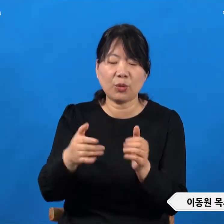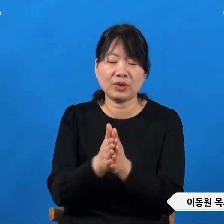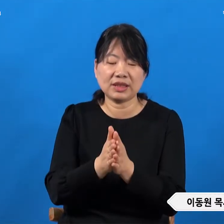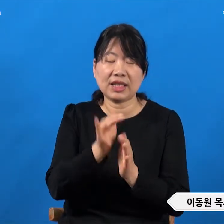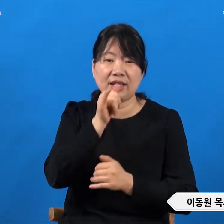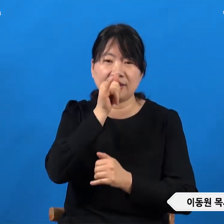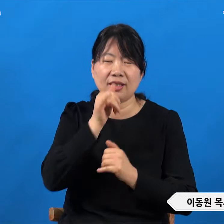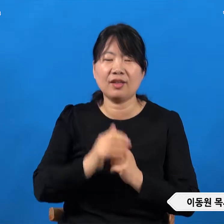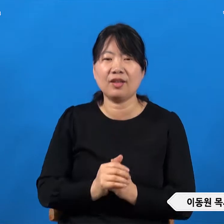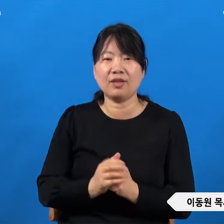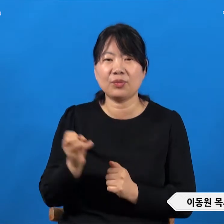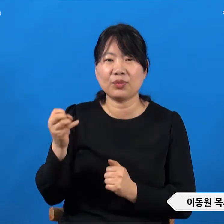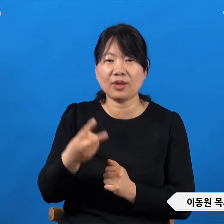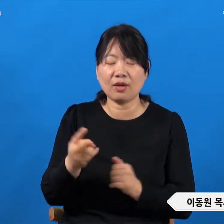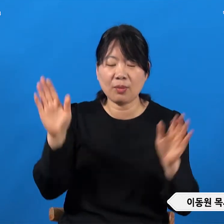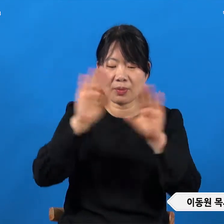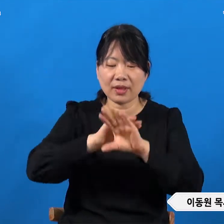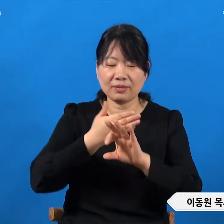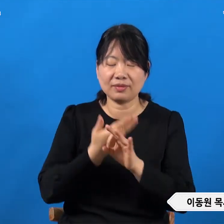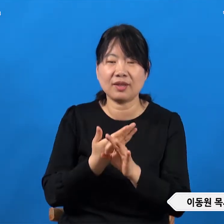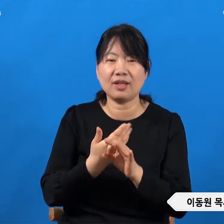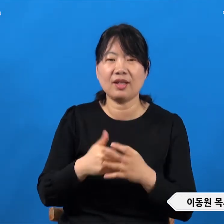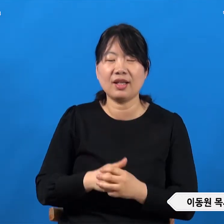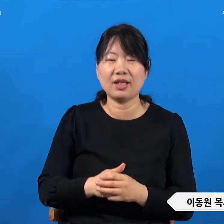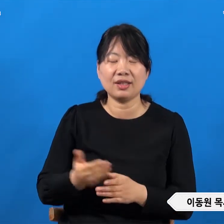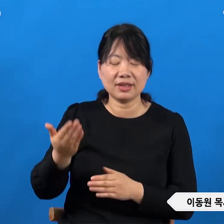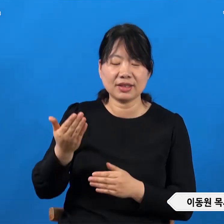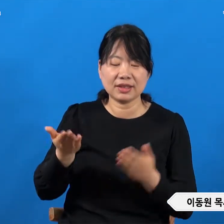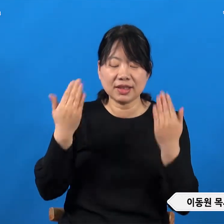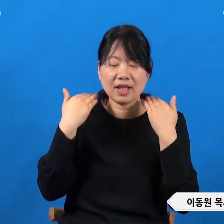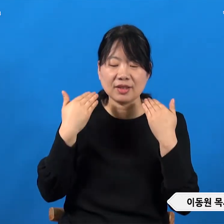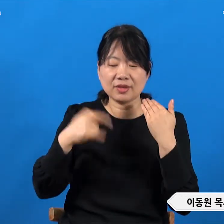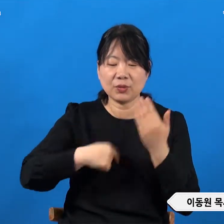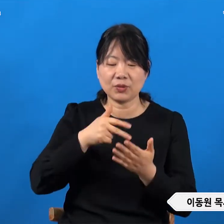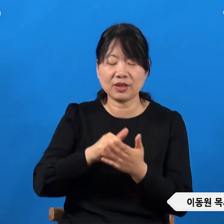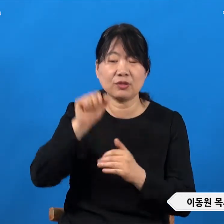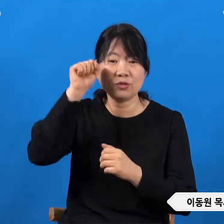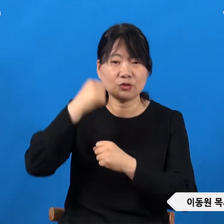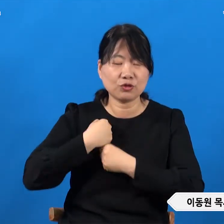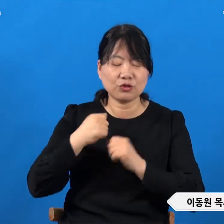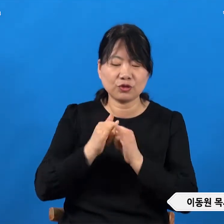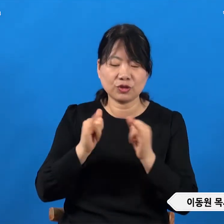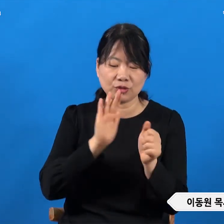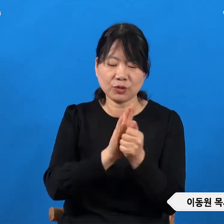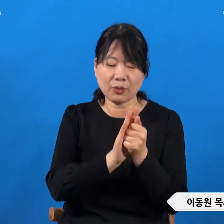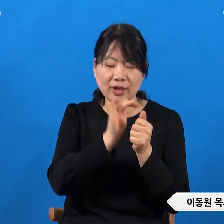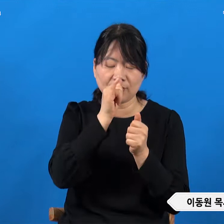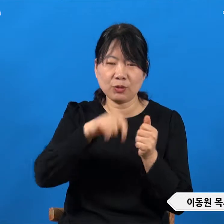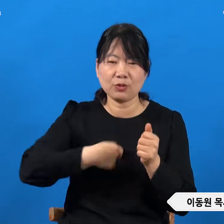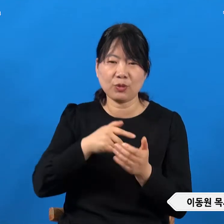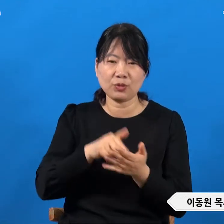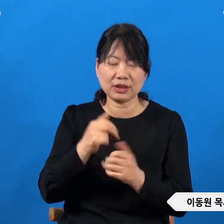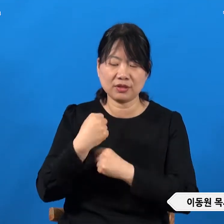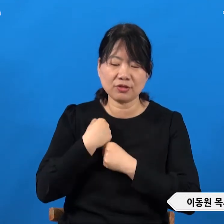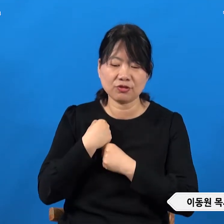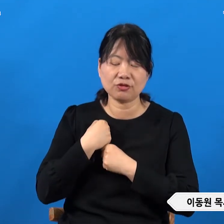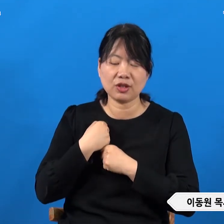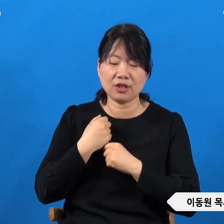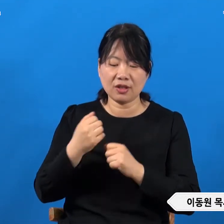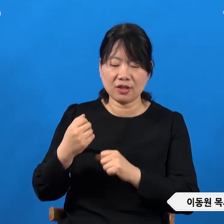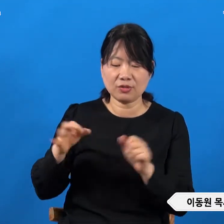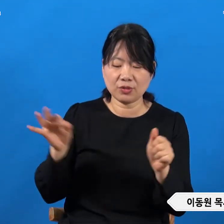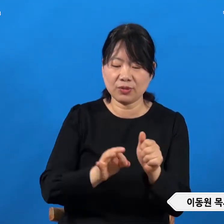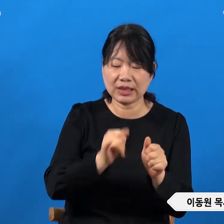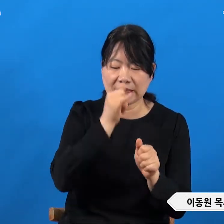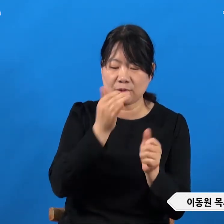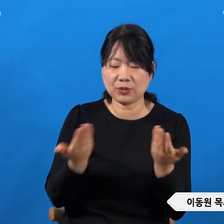시작합니다. 그리고 밤이면 지나가는 독립군들을 돕고 독립군 군자금을 대고 이런